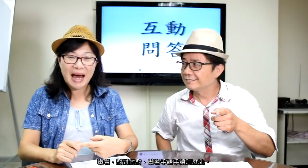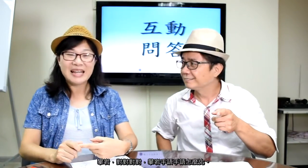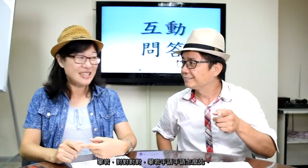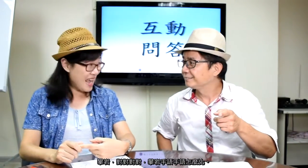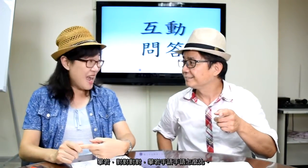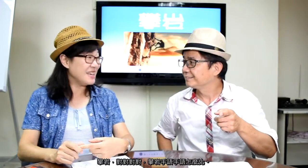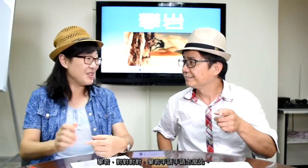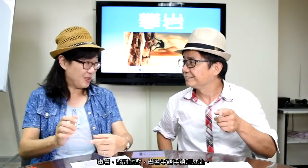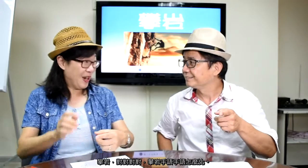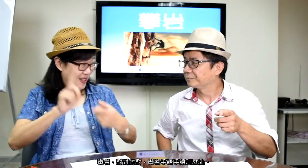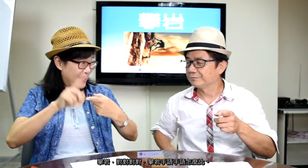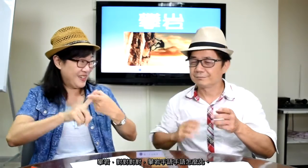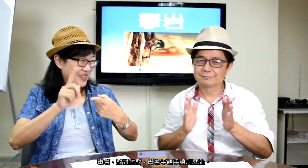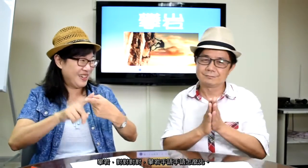攀岩，